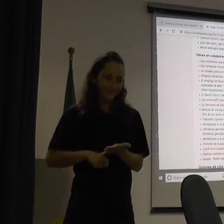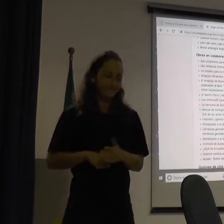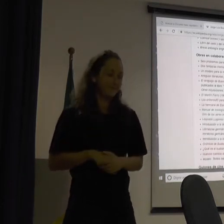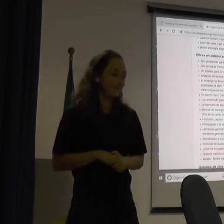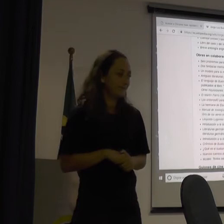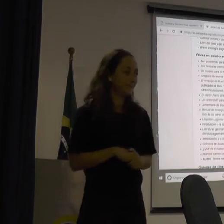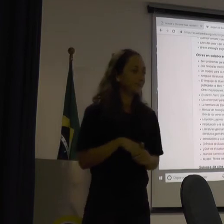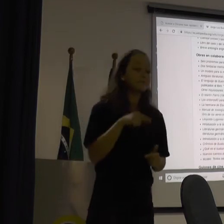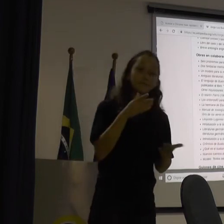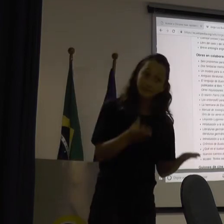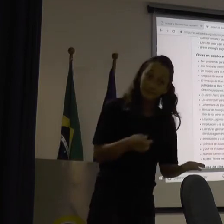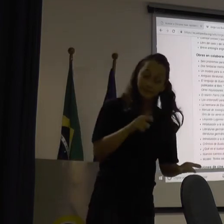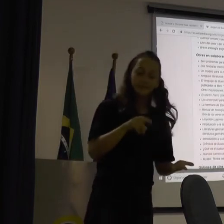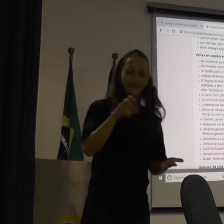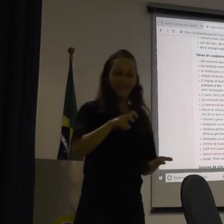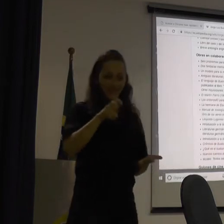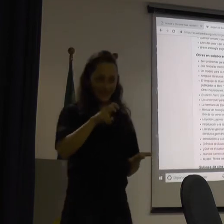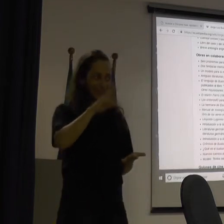quinta lição